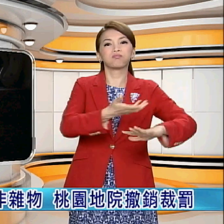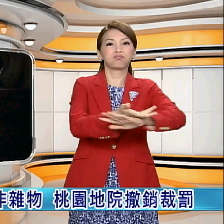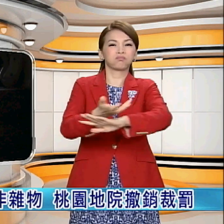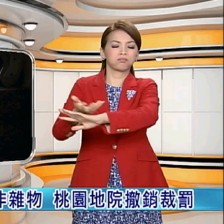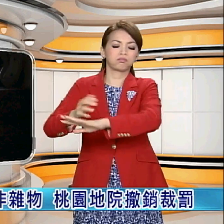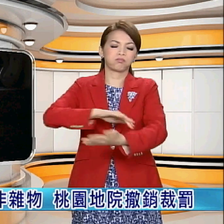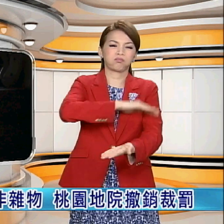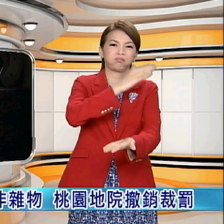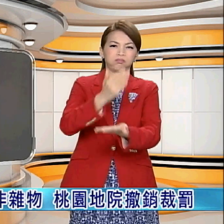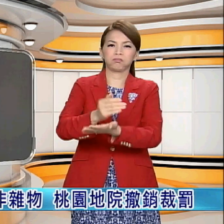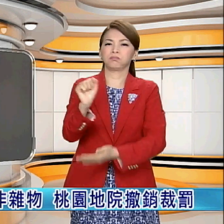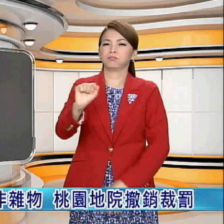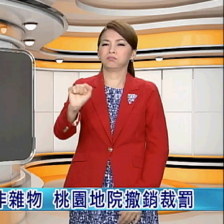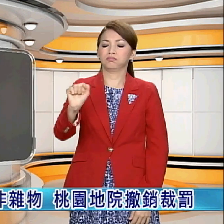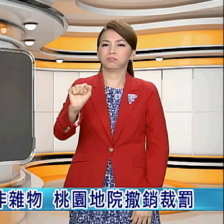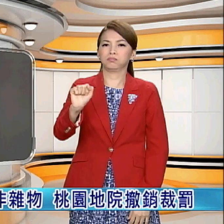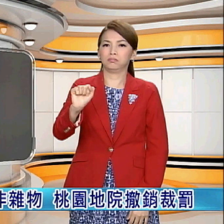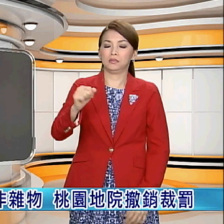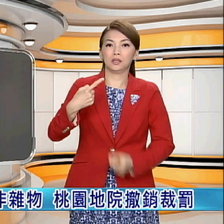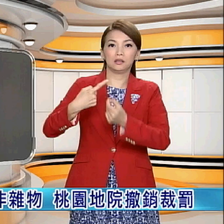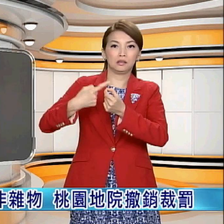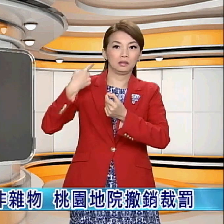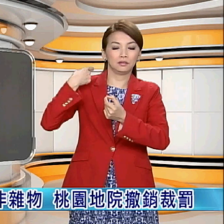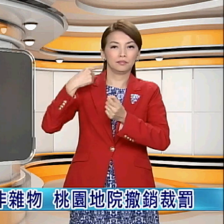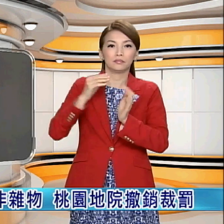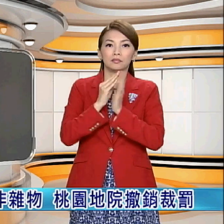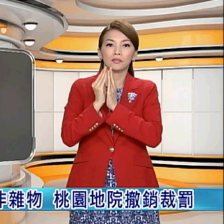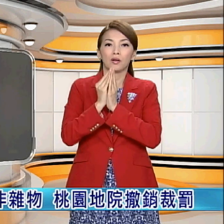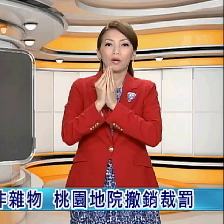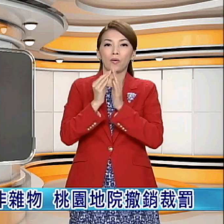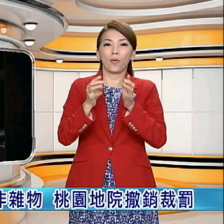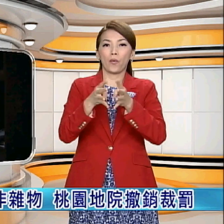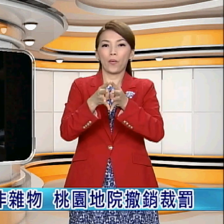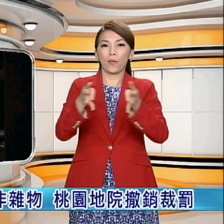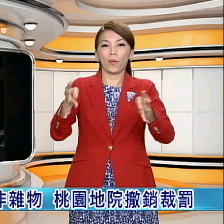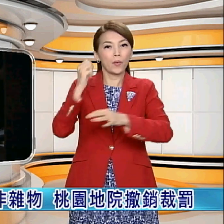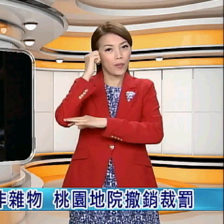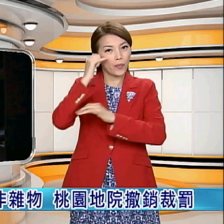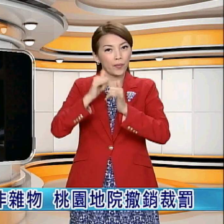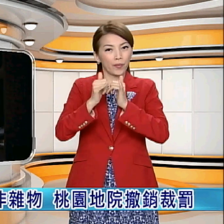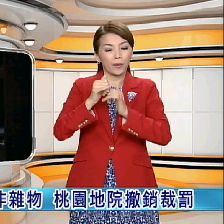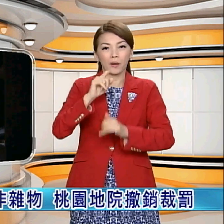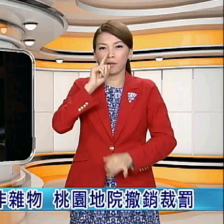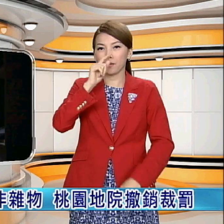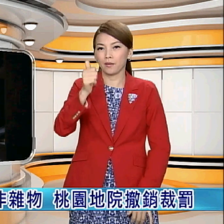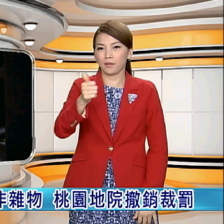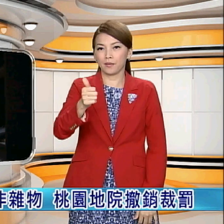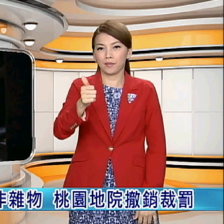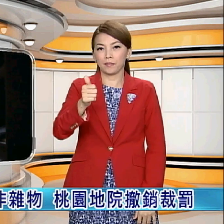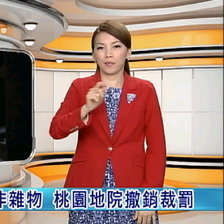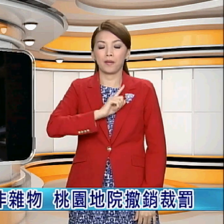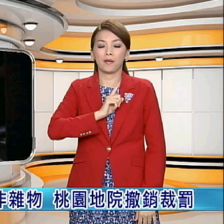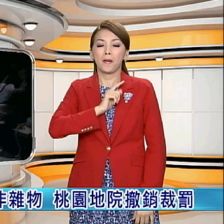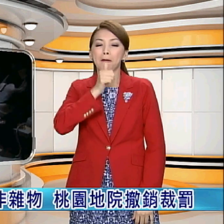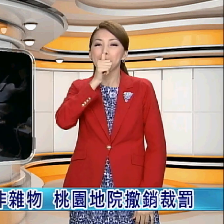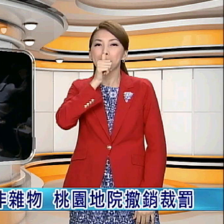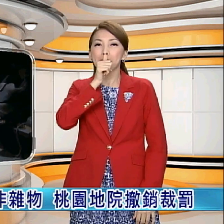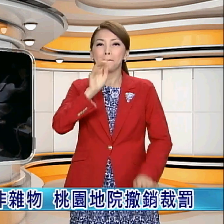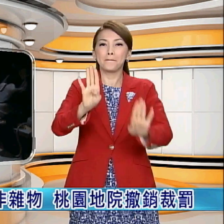走廊堆置杂物。一年多前，桃园公寓大厦陈姓住户在住处